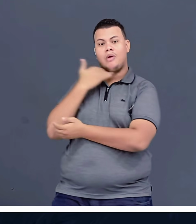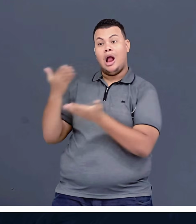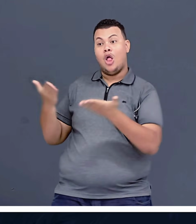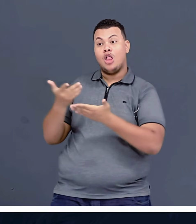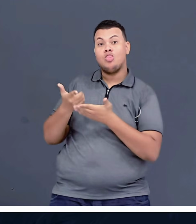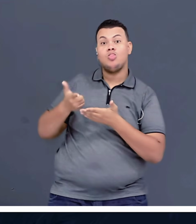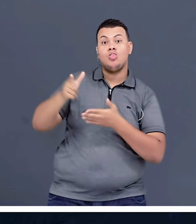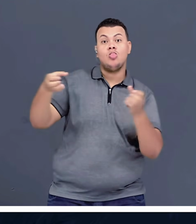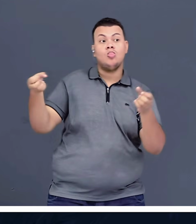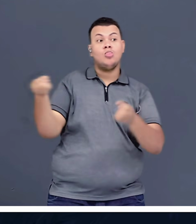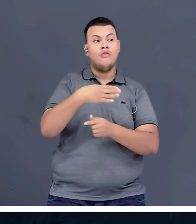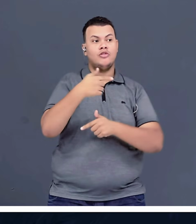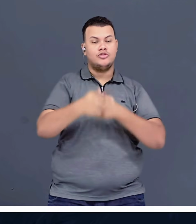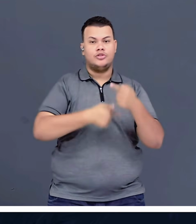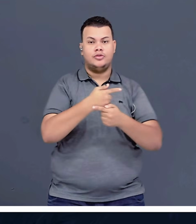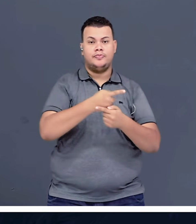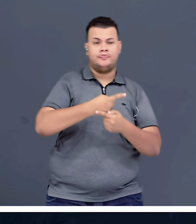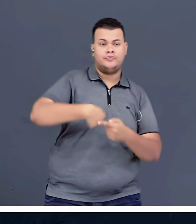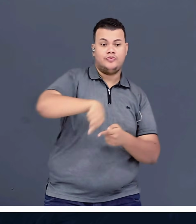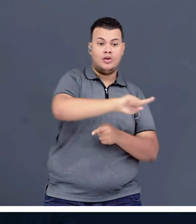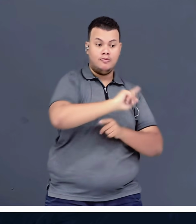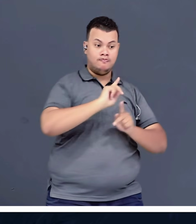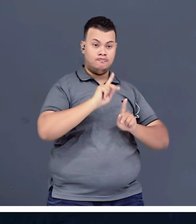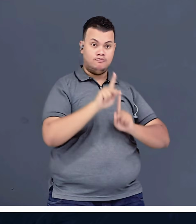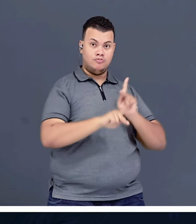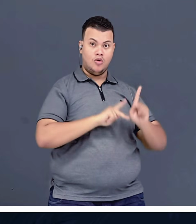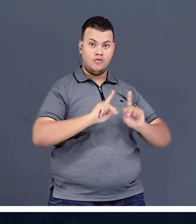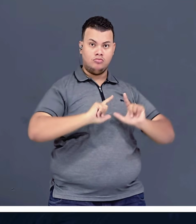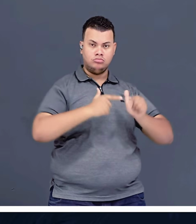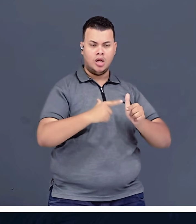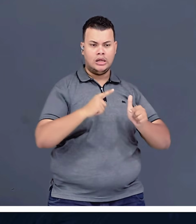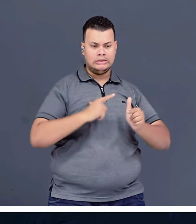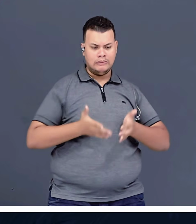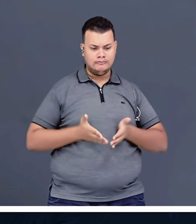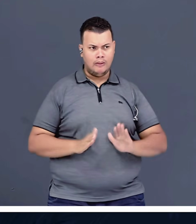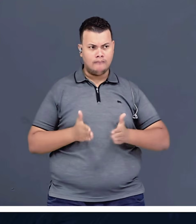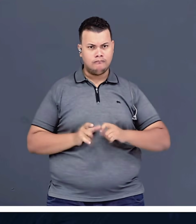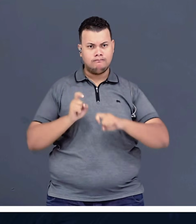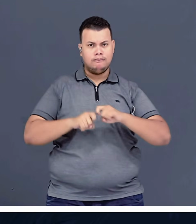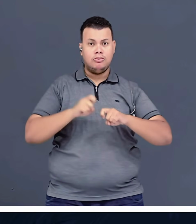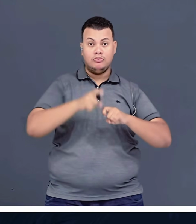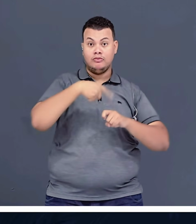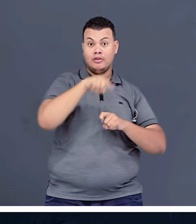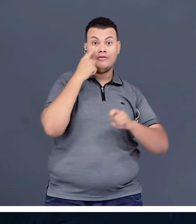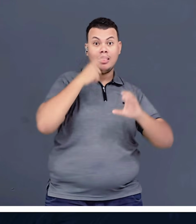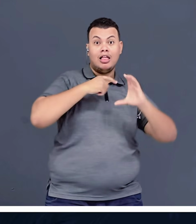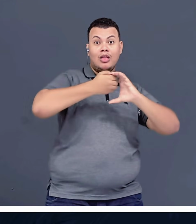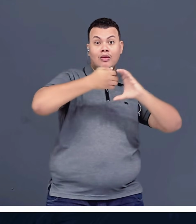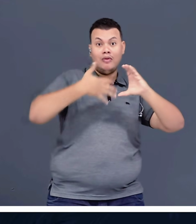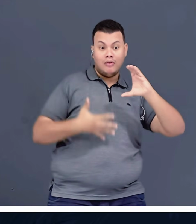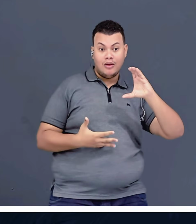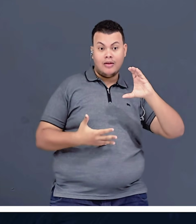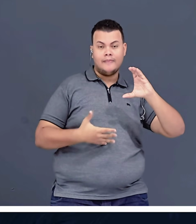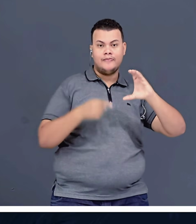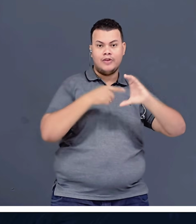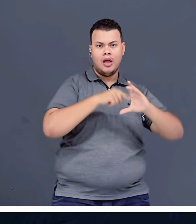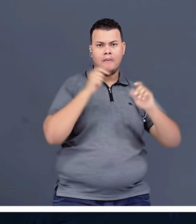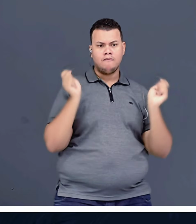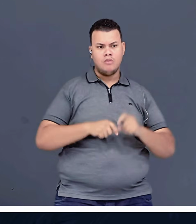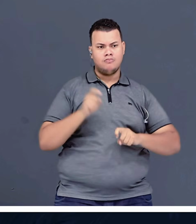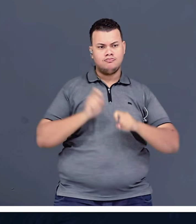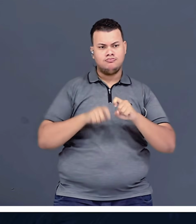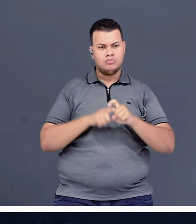outra geração. Os israelitas, porém, eram férteis. Olha as características, tá? Eles eram